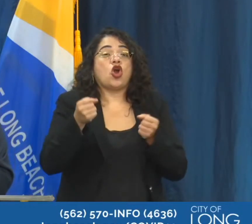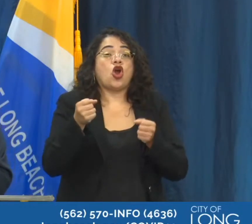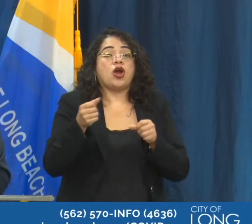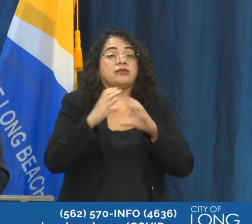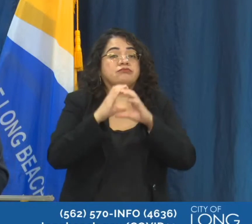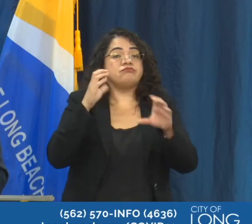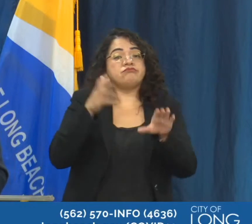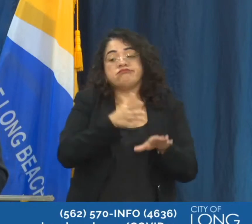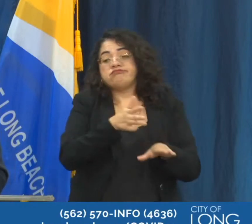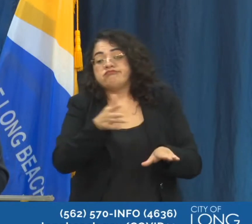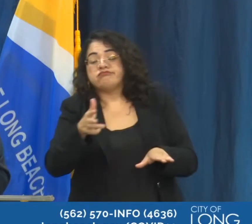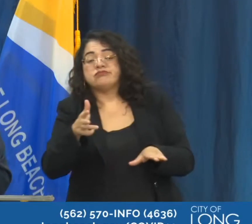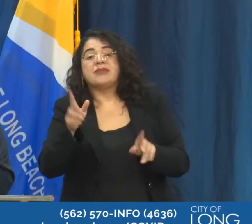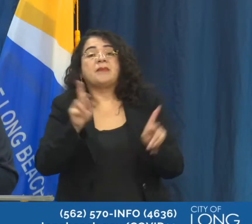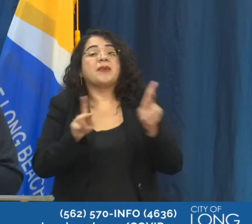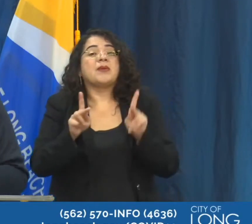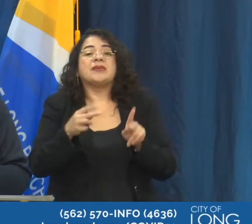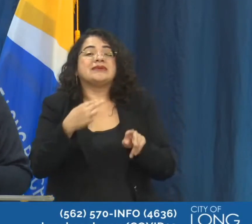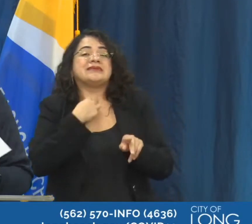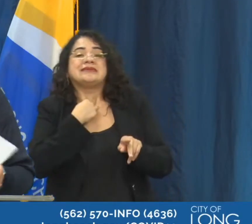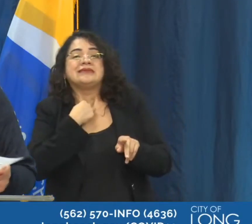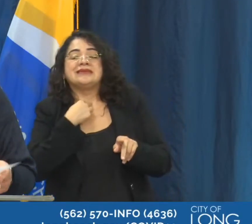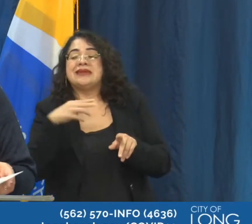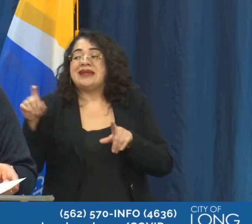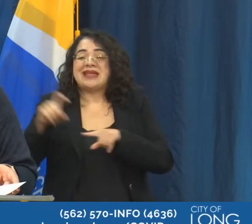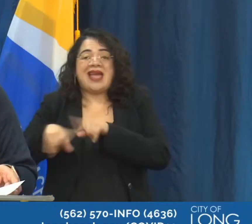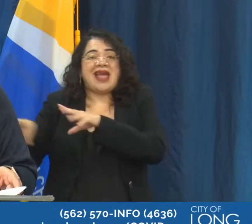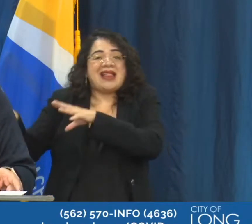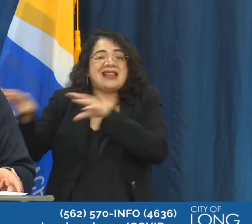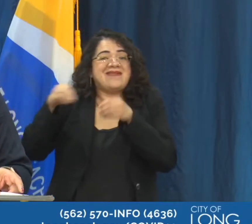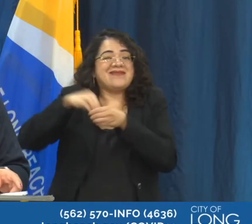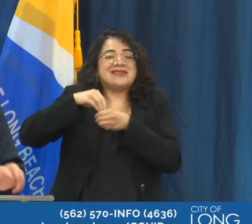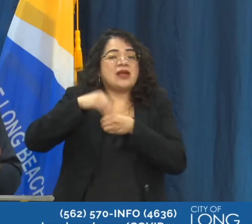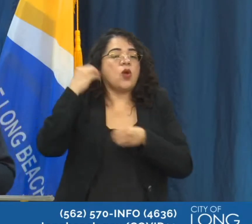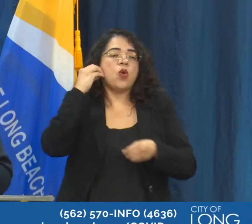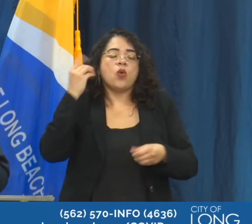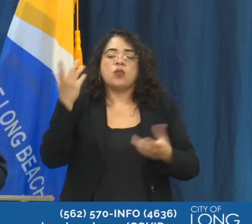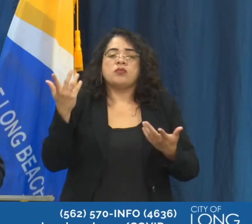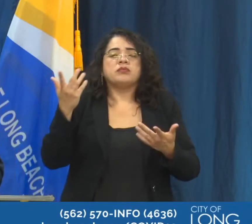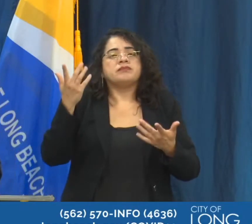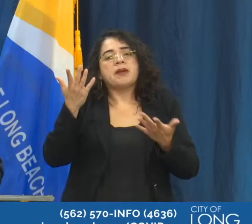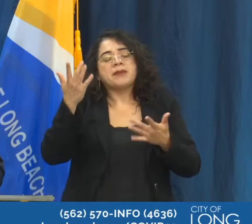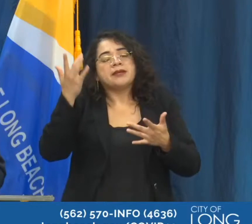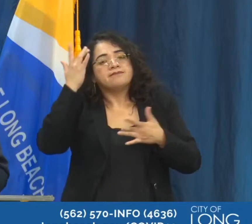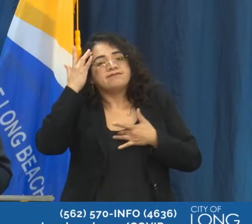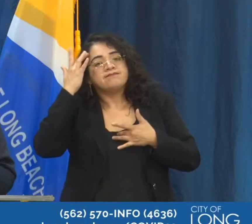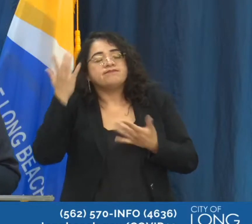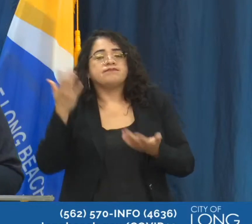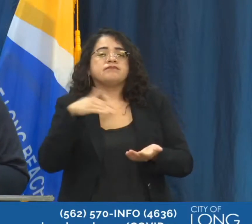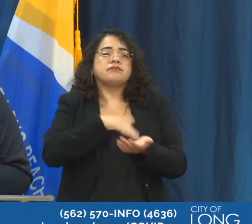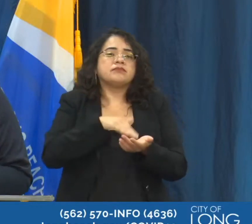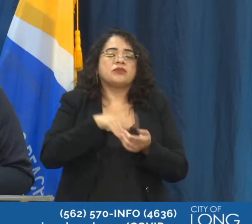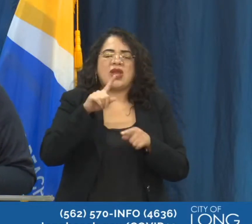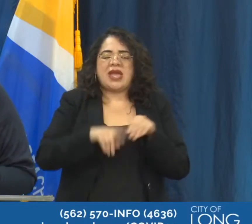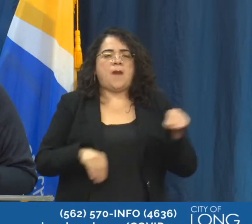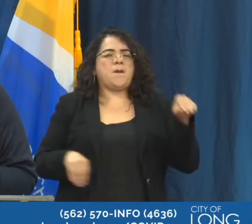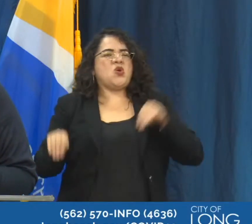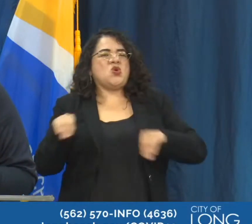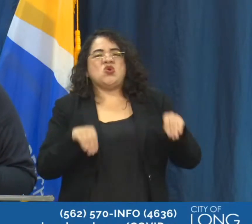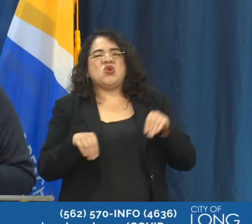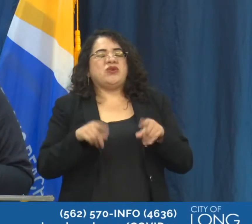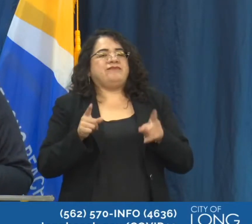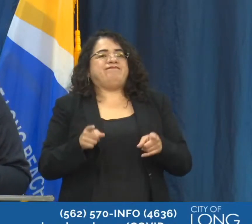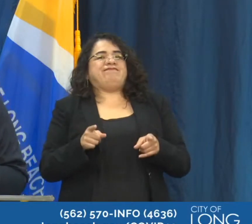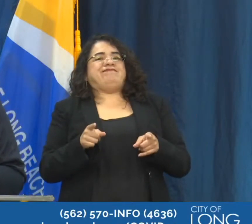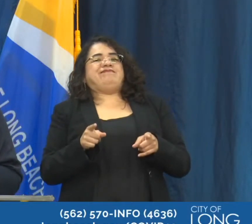disponibles para aquellos que no puedan abandonar sus residencias por cualquier razón se america o que no se puedan mover si quiere más